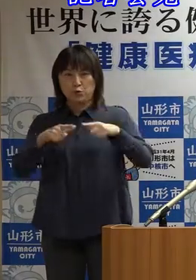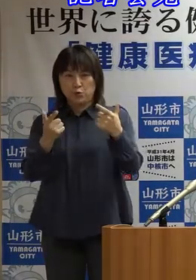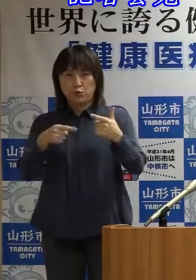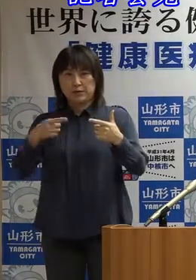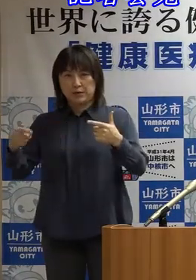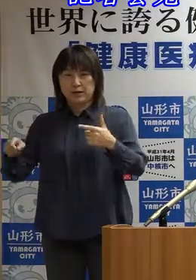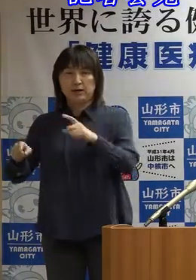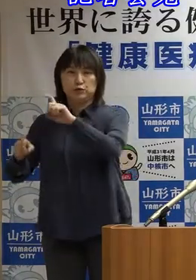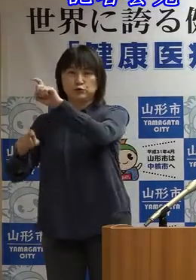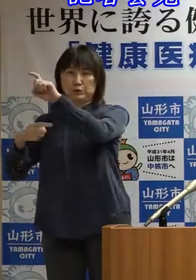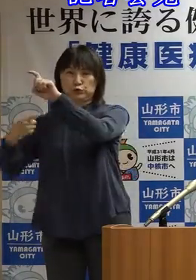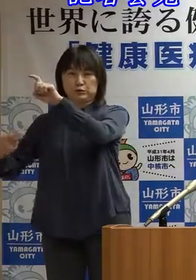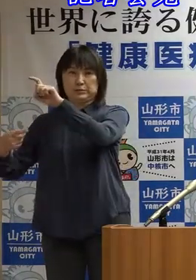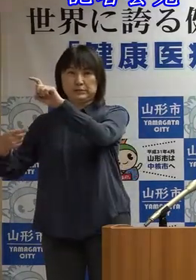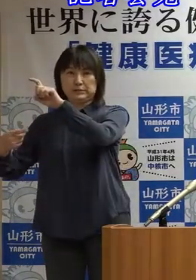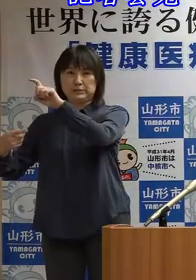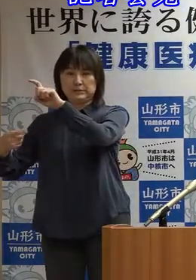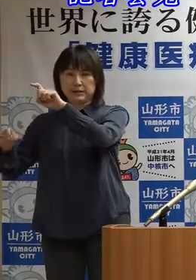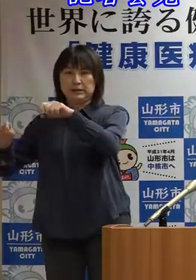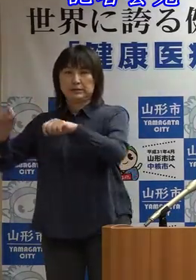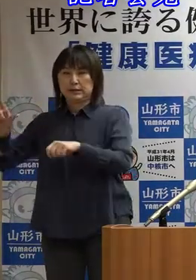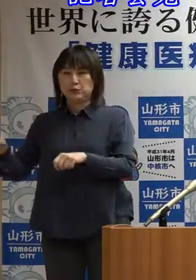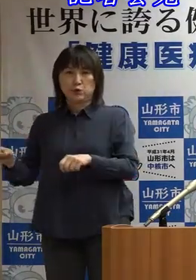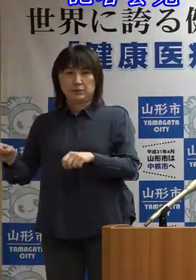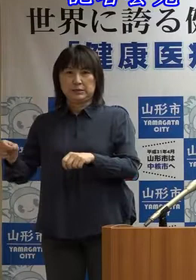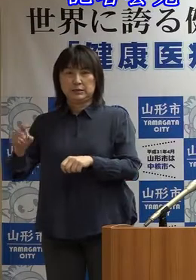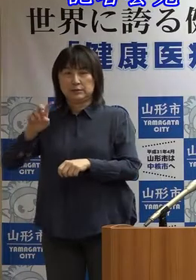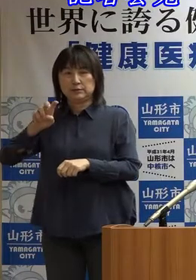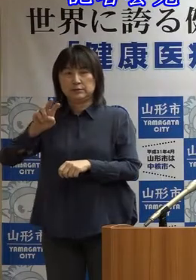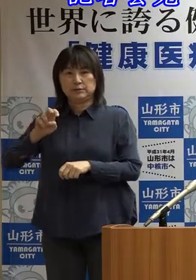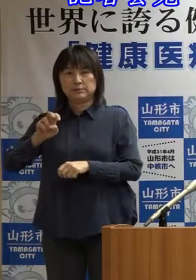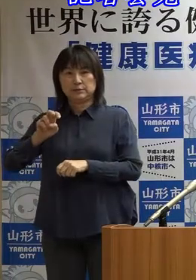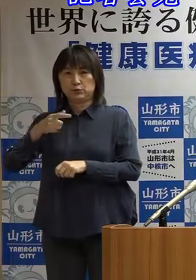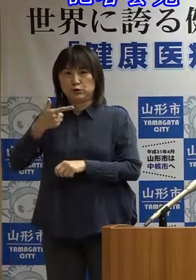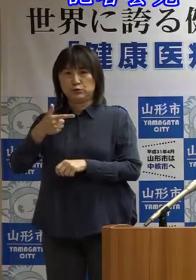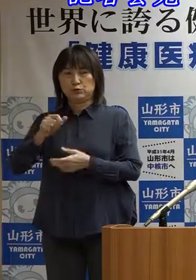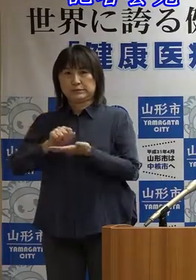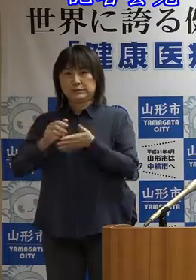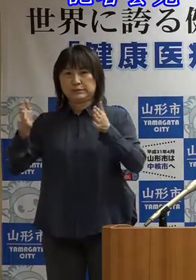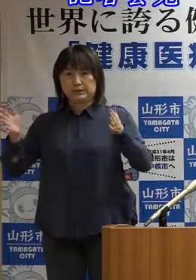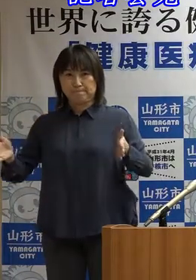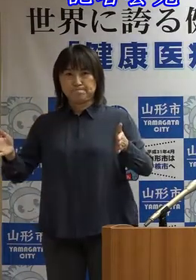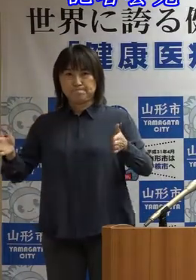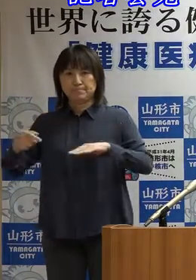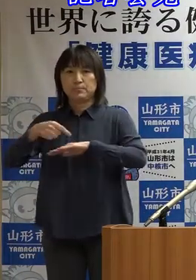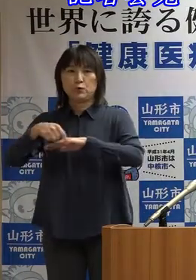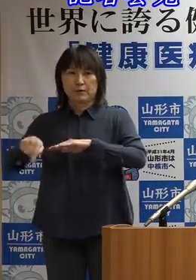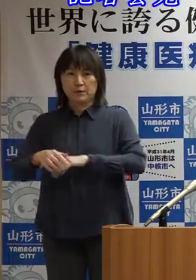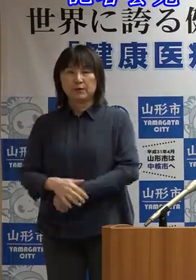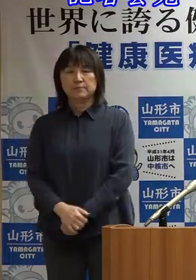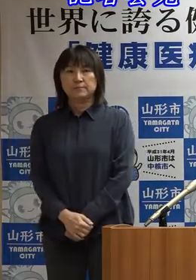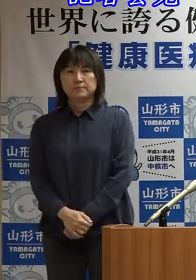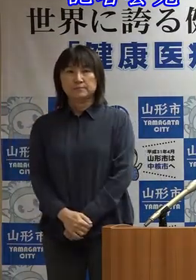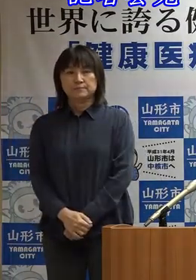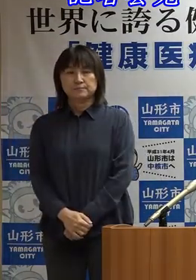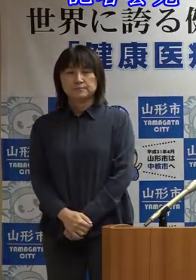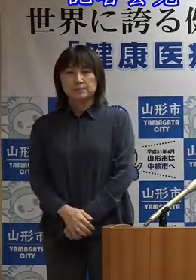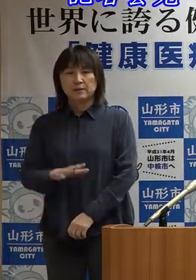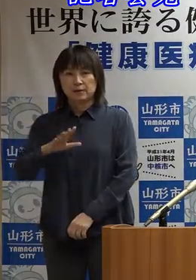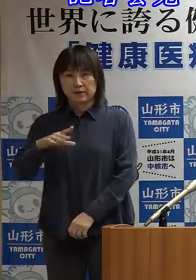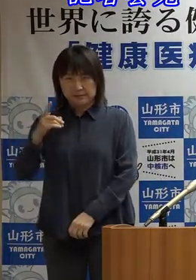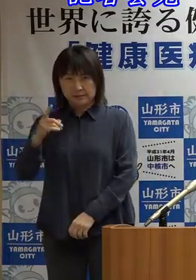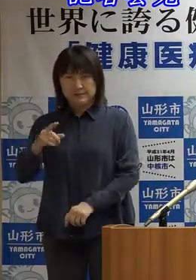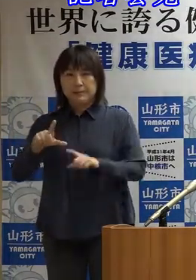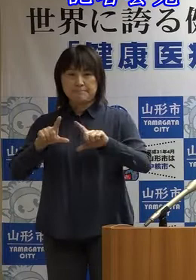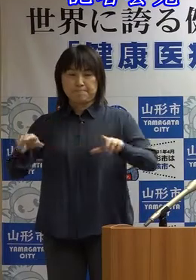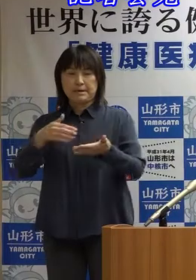曜日から10月1日月曜日まで26日間の予定です。はじめに